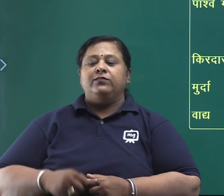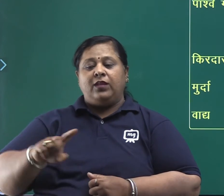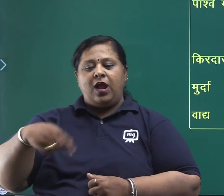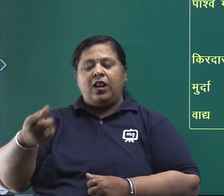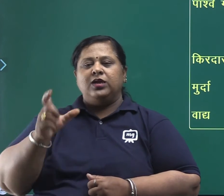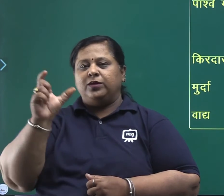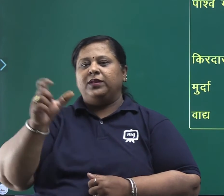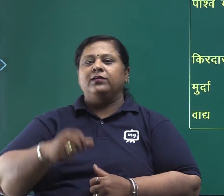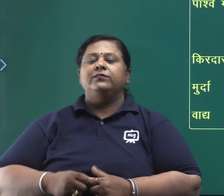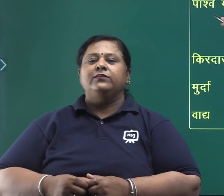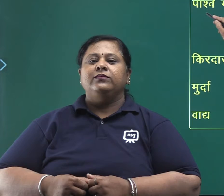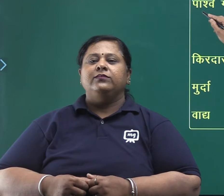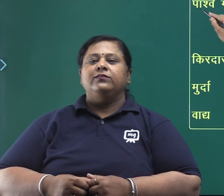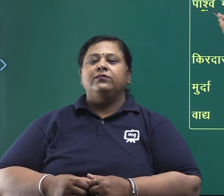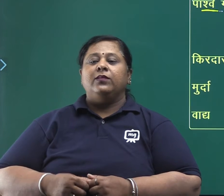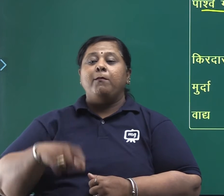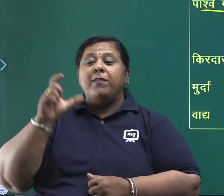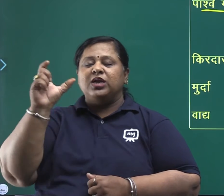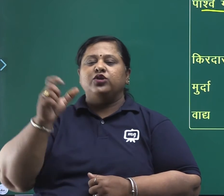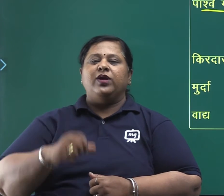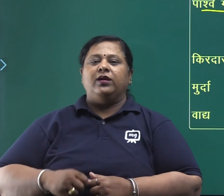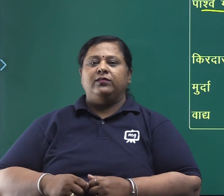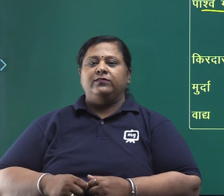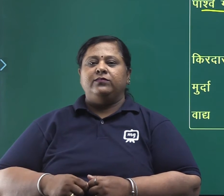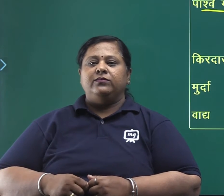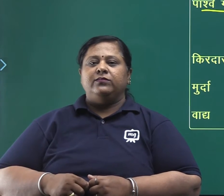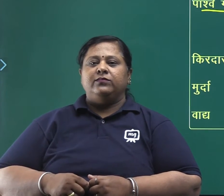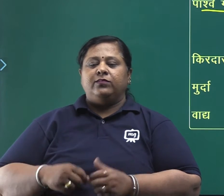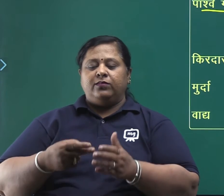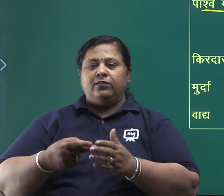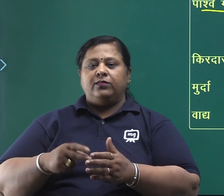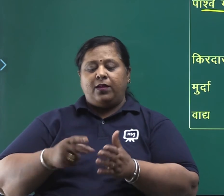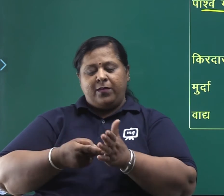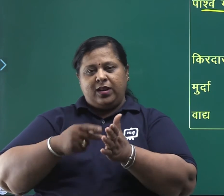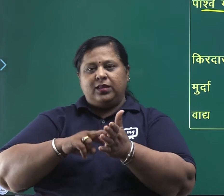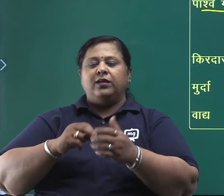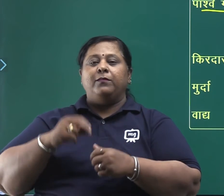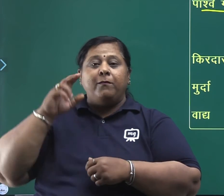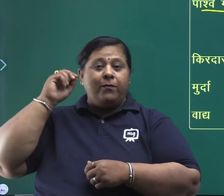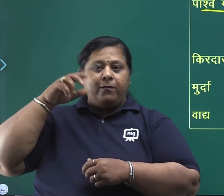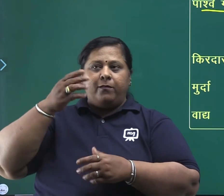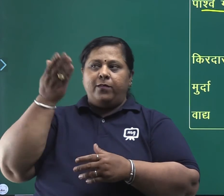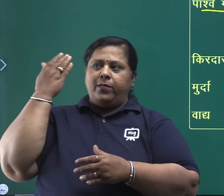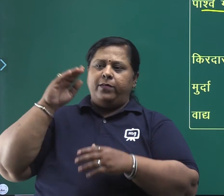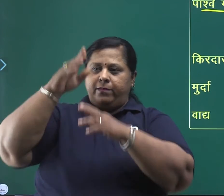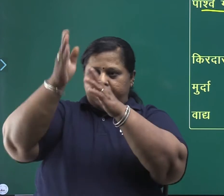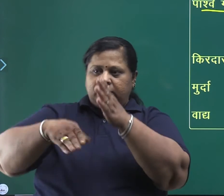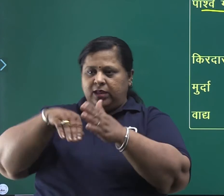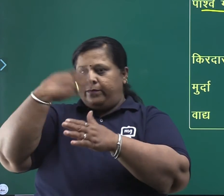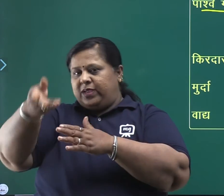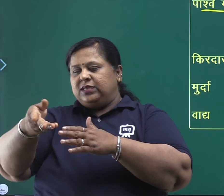अगला शब्द है पार्श्व गायक। पर्दे के पीछे से गाने